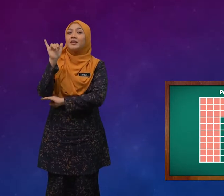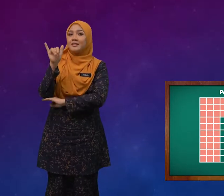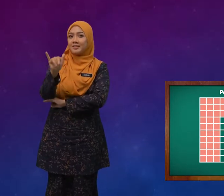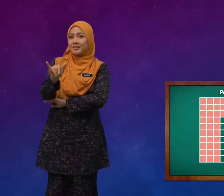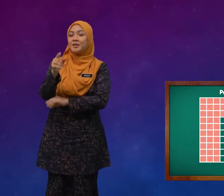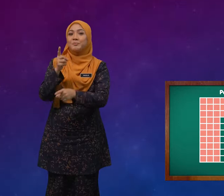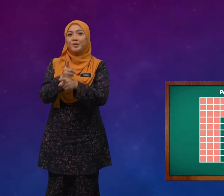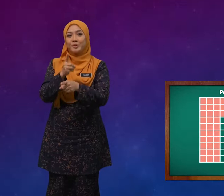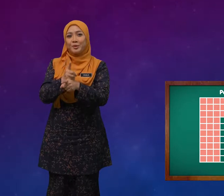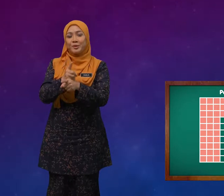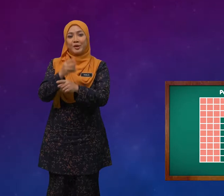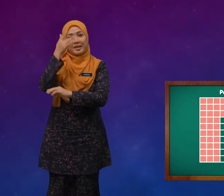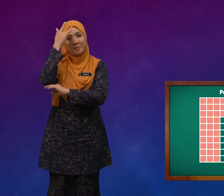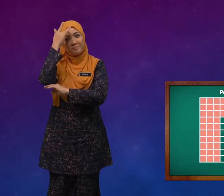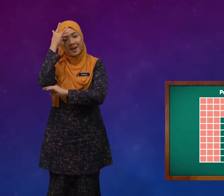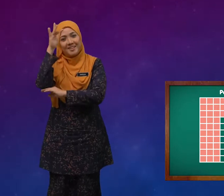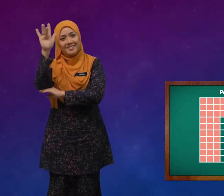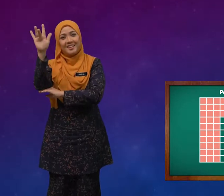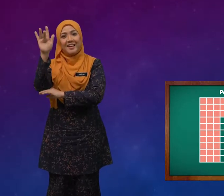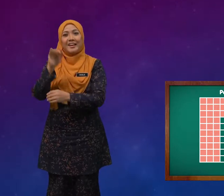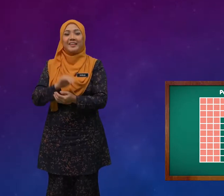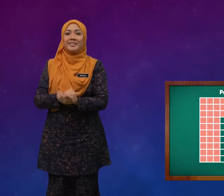Ya, betul. Pandai.